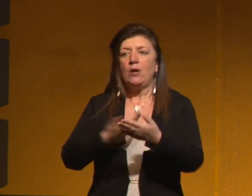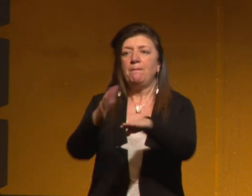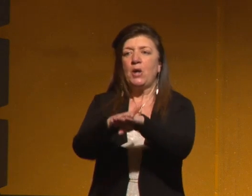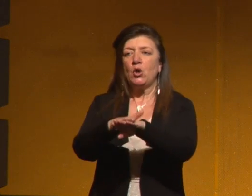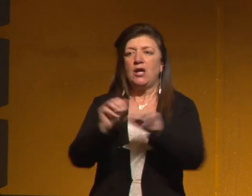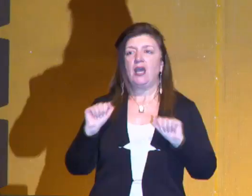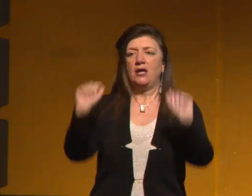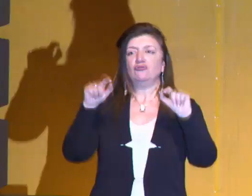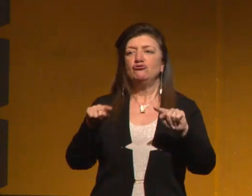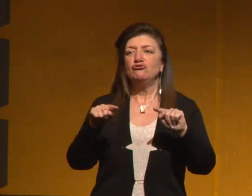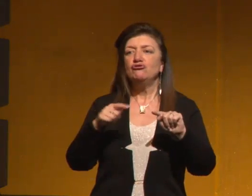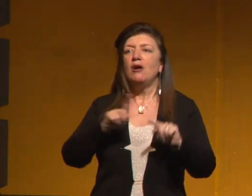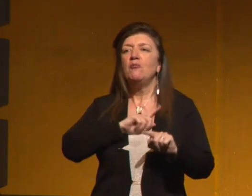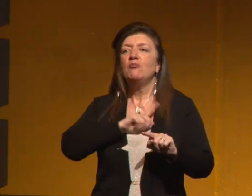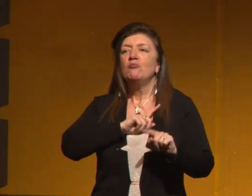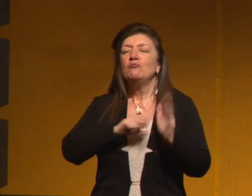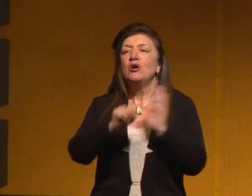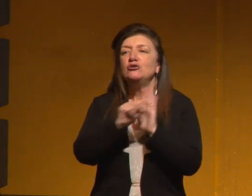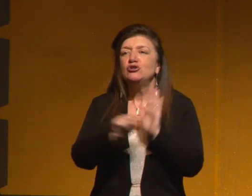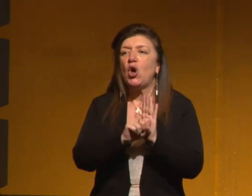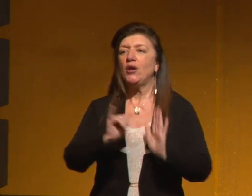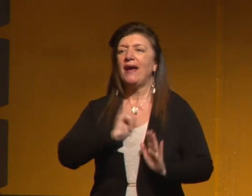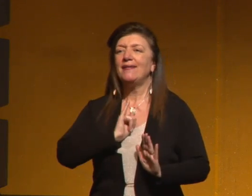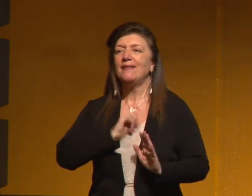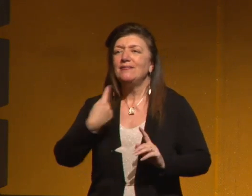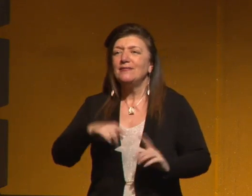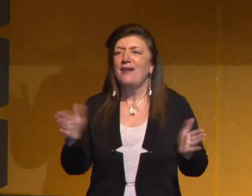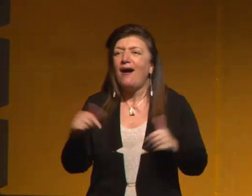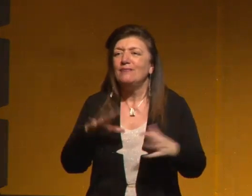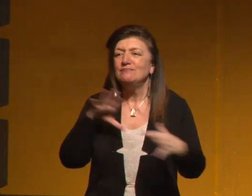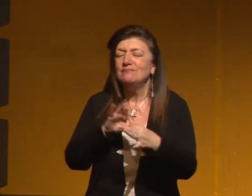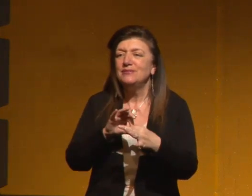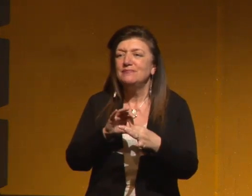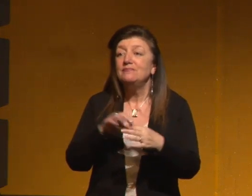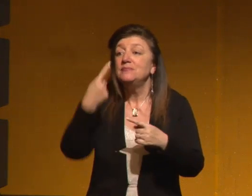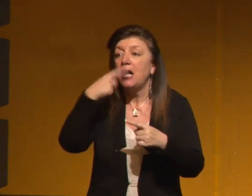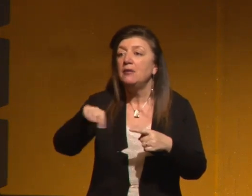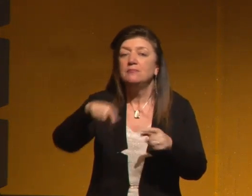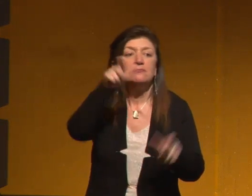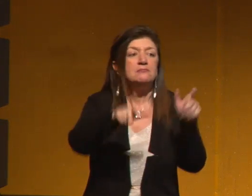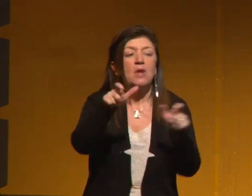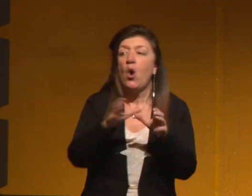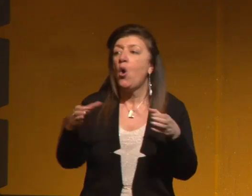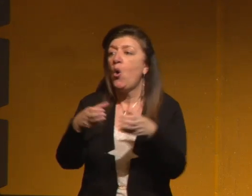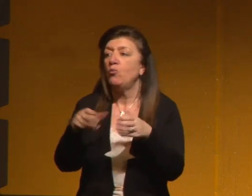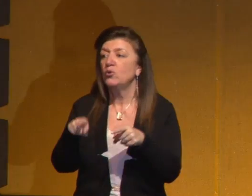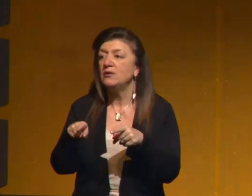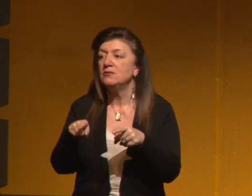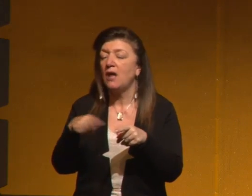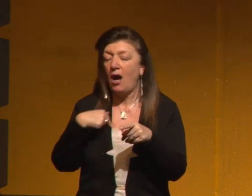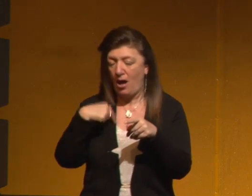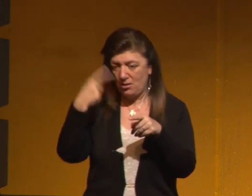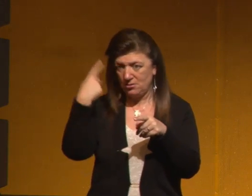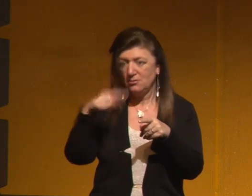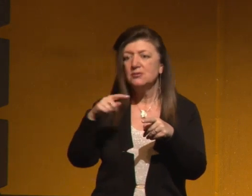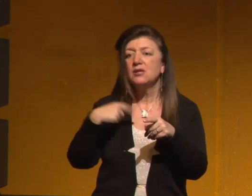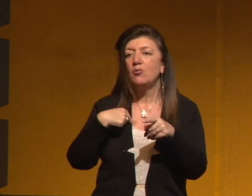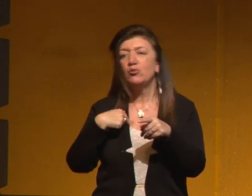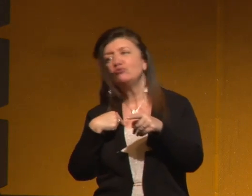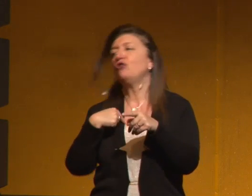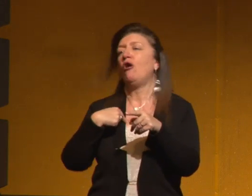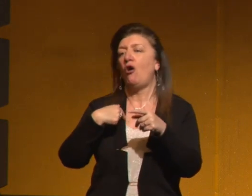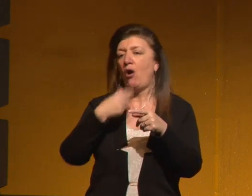e proprio pezzo della propria storia della propria identità una comunità che ha saputo reagire e innovare senza